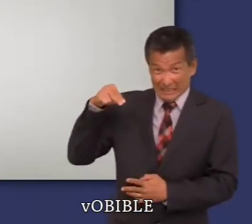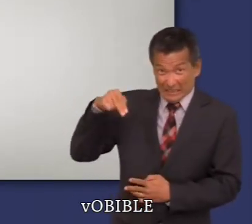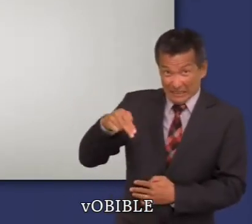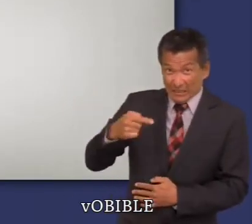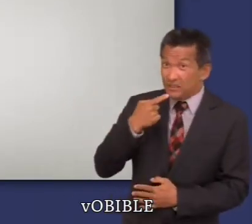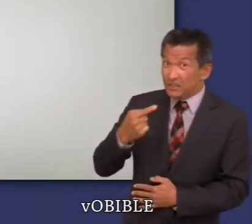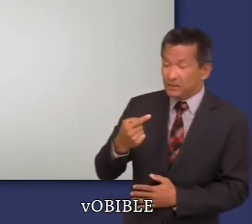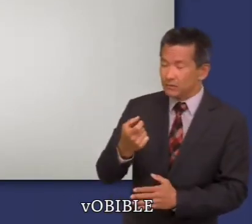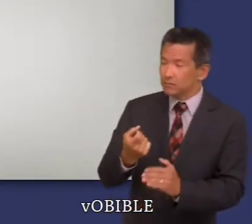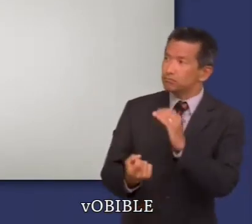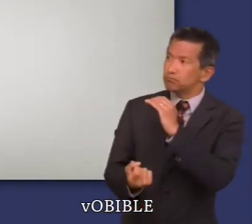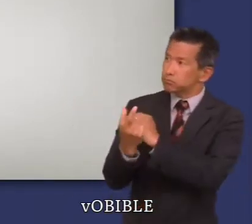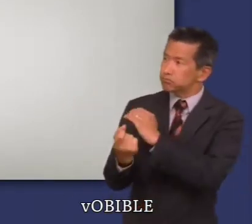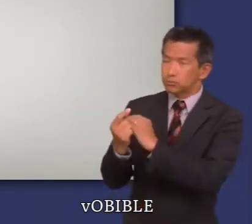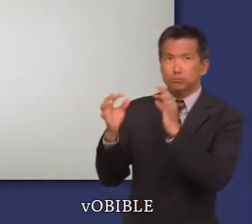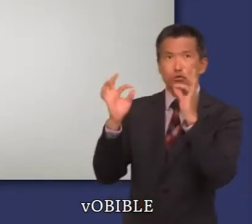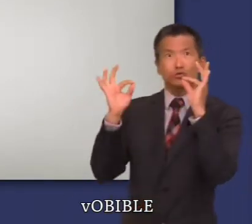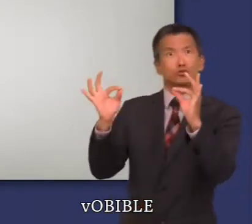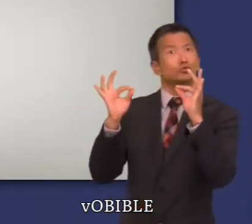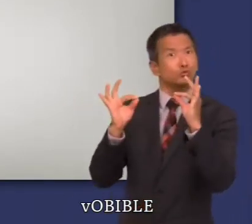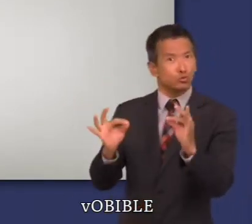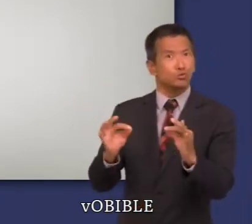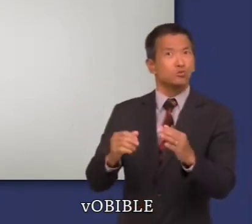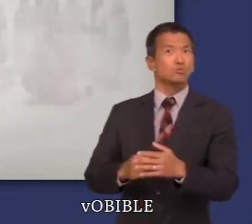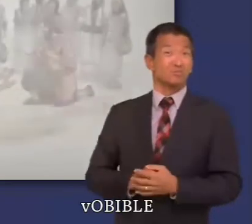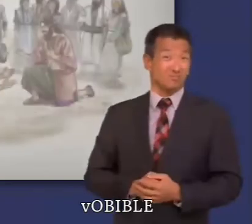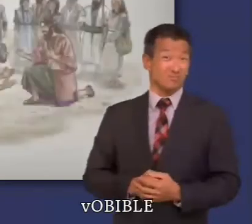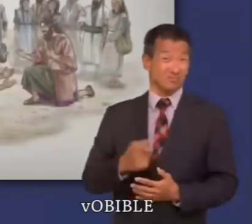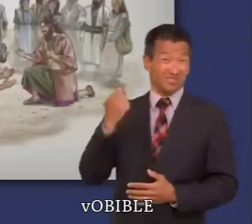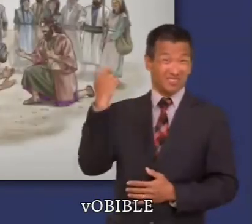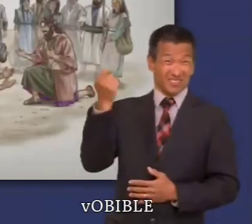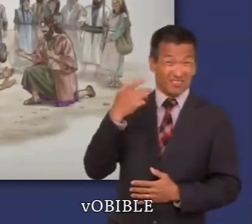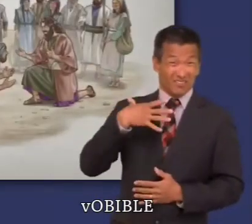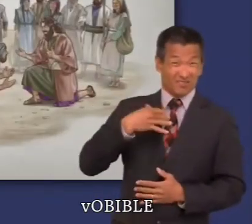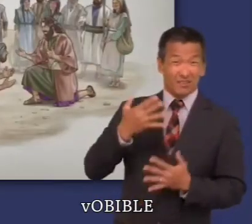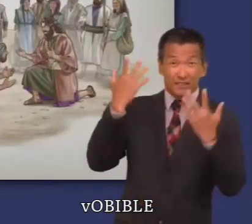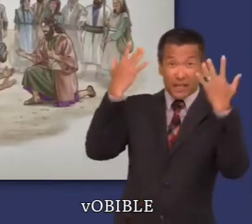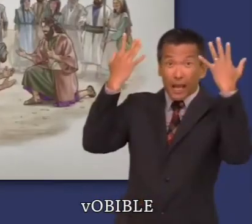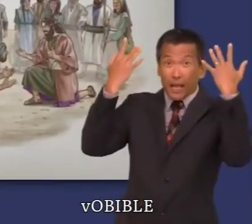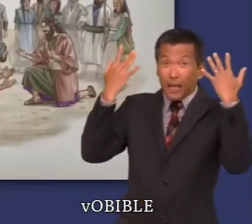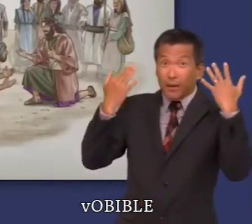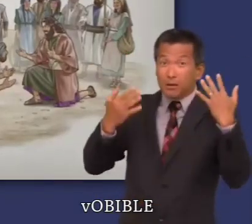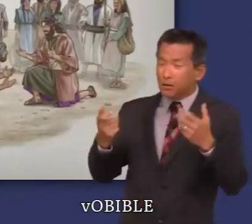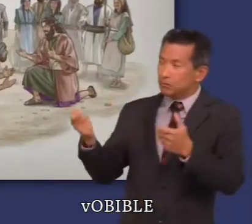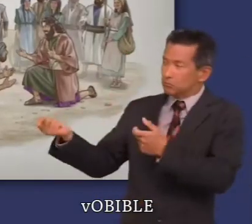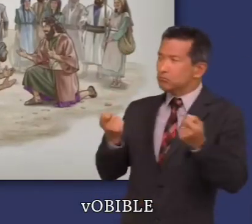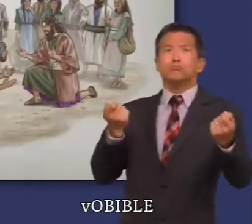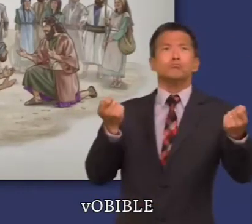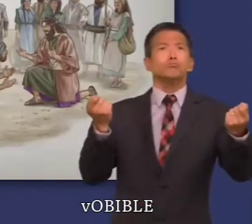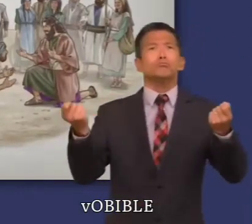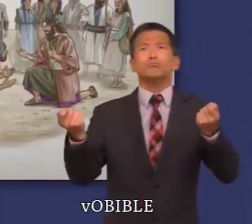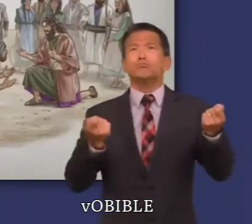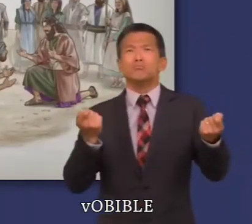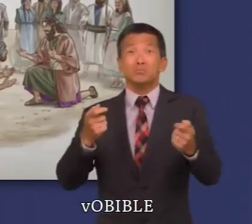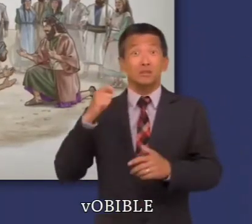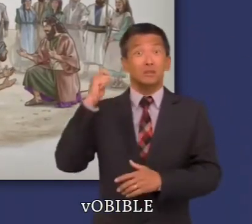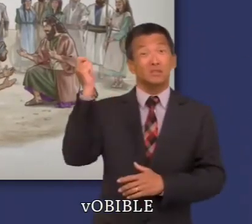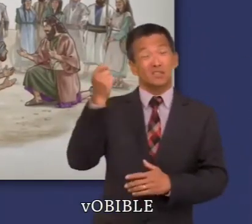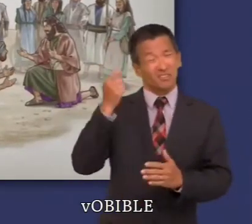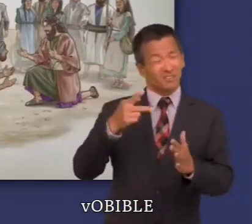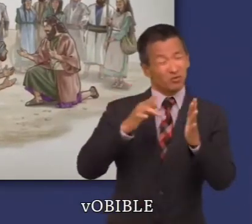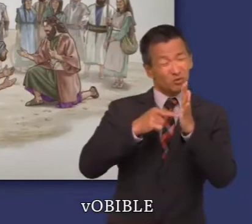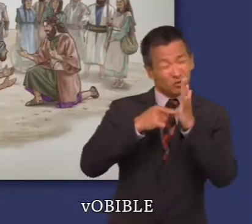ennemis. Le chapitre 11 nous emmène dans l'une des périodes les plus sombres de la vie de David. Il commet